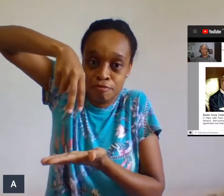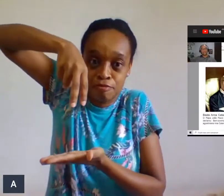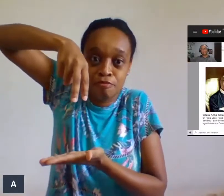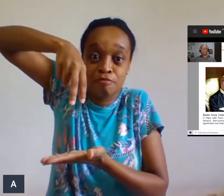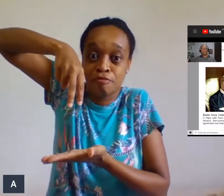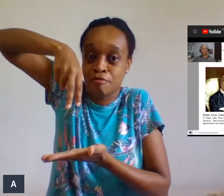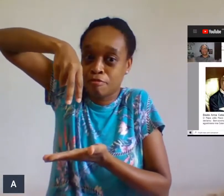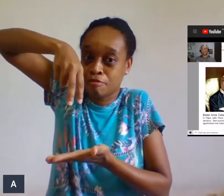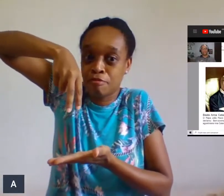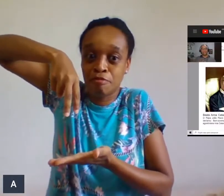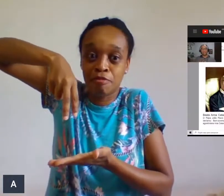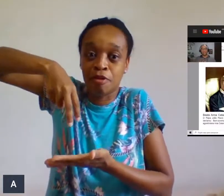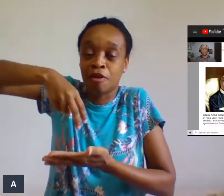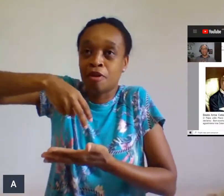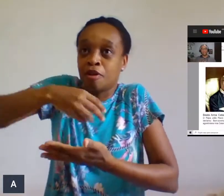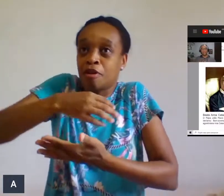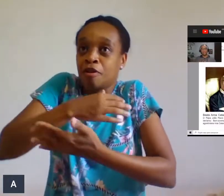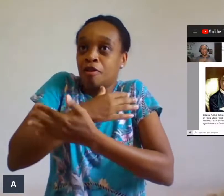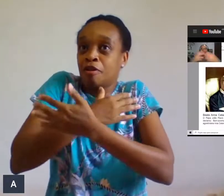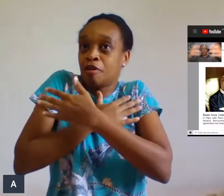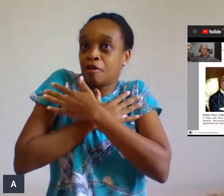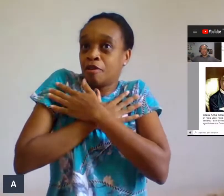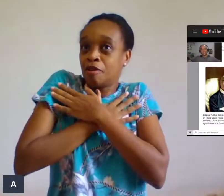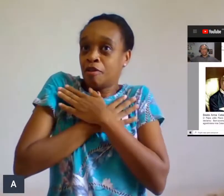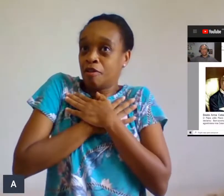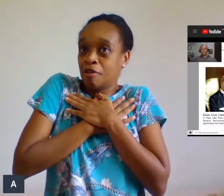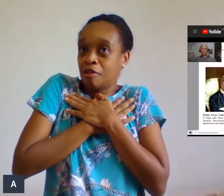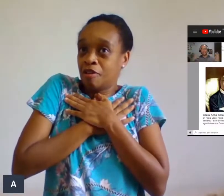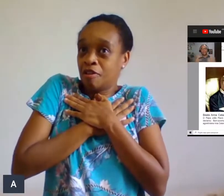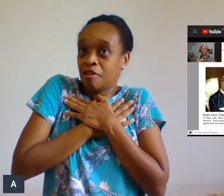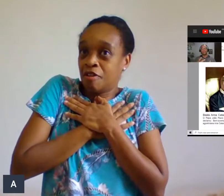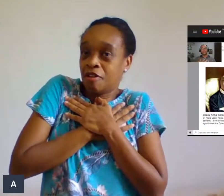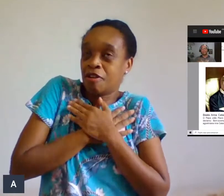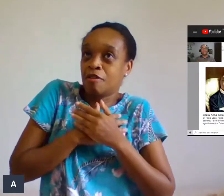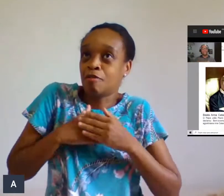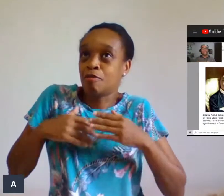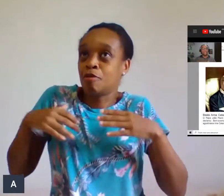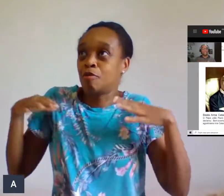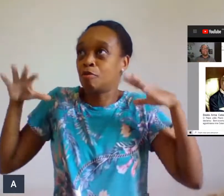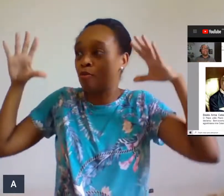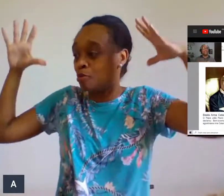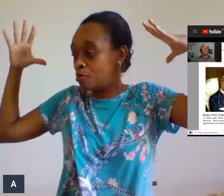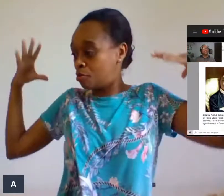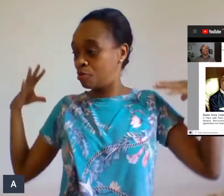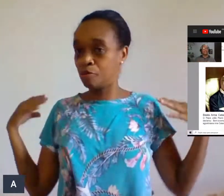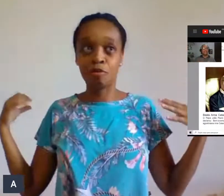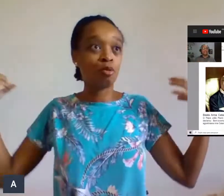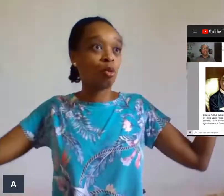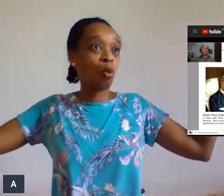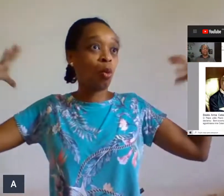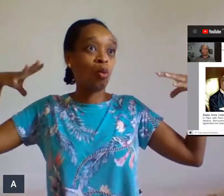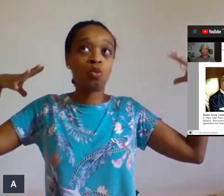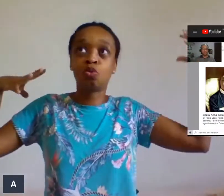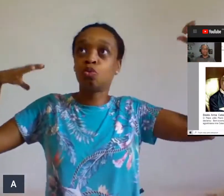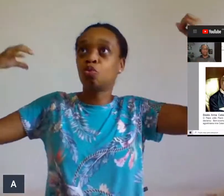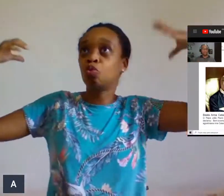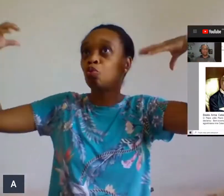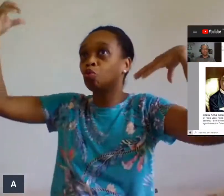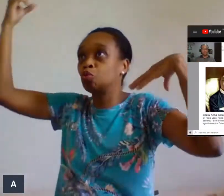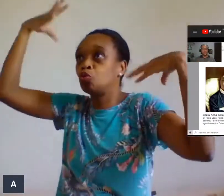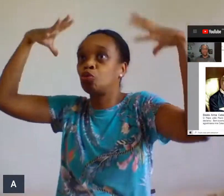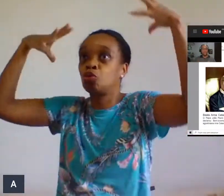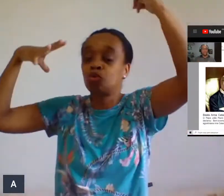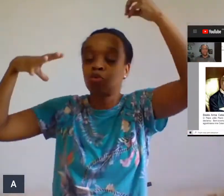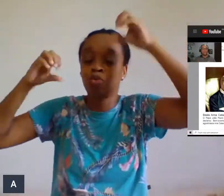tinha os braços cruzados sobre o peito e o resplendor em torno dela crescia a cada momento.